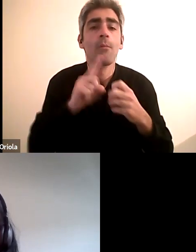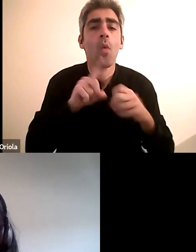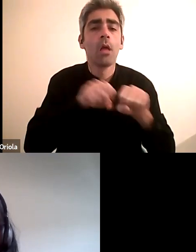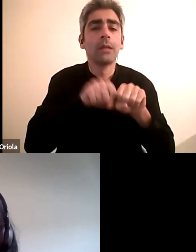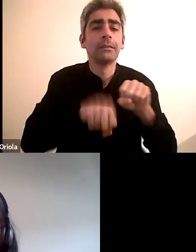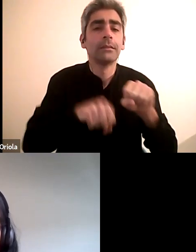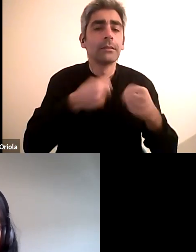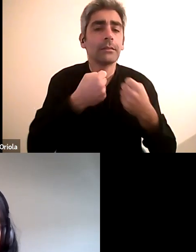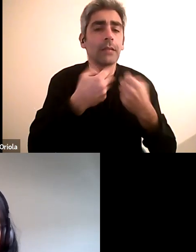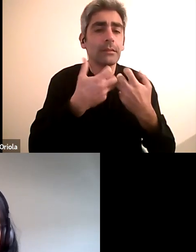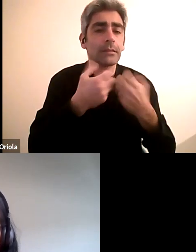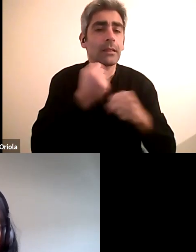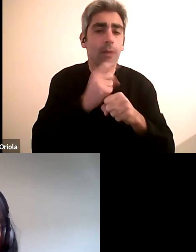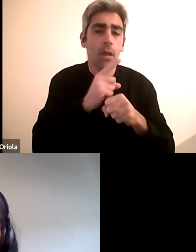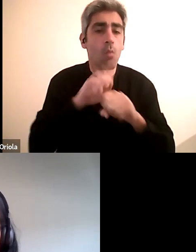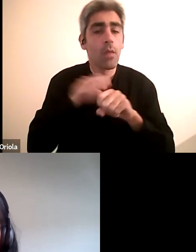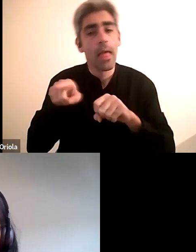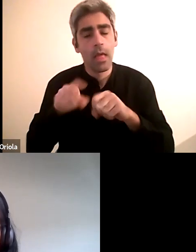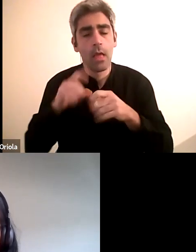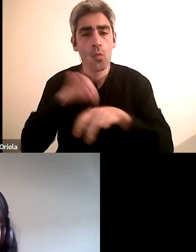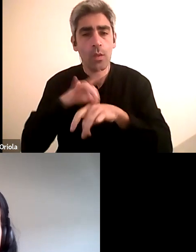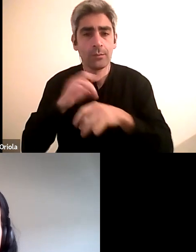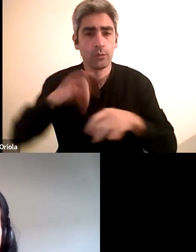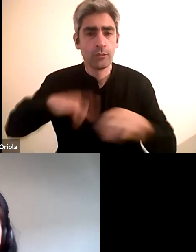é mesmo das doenças profissionais.